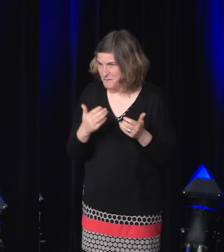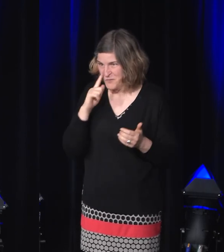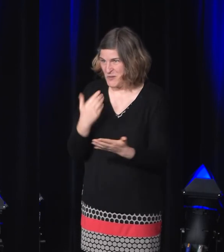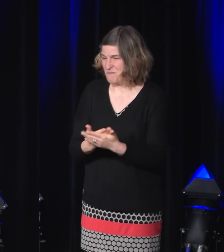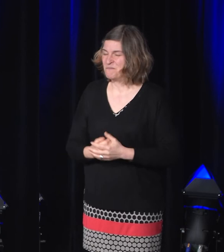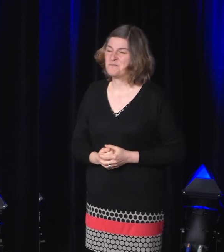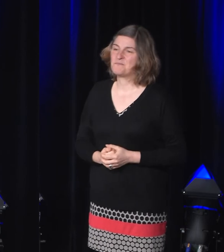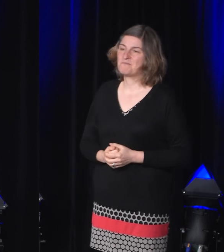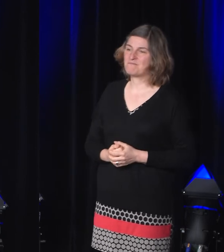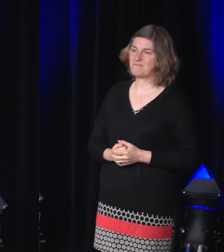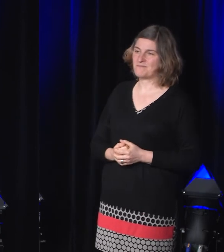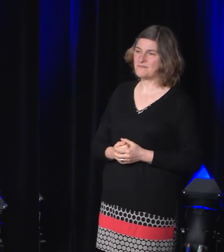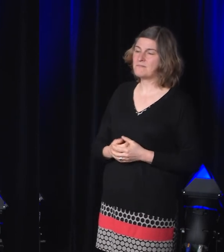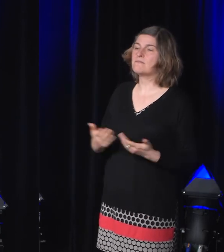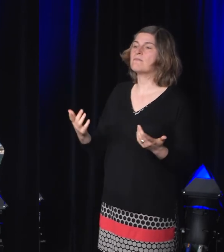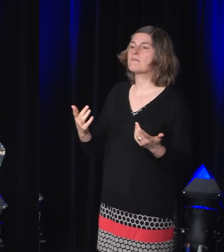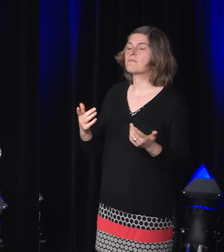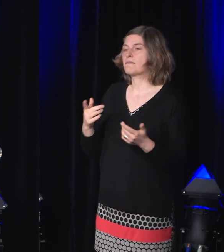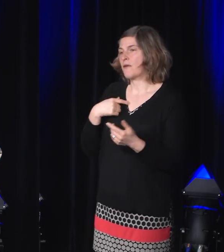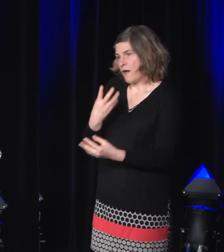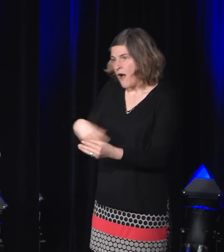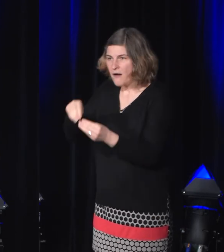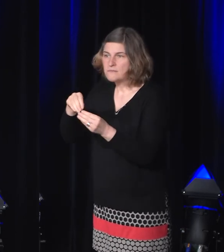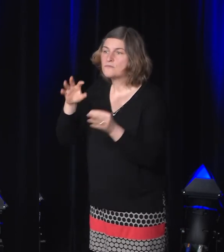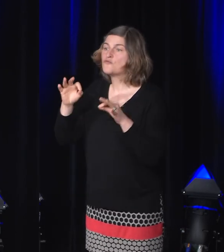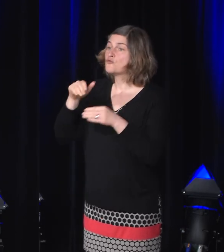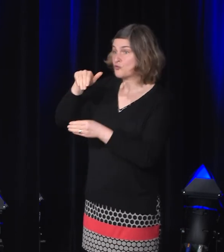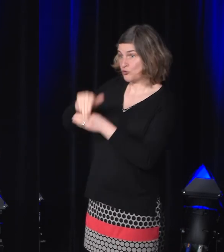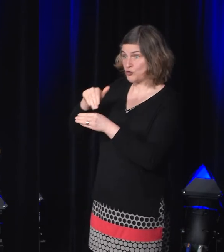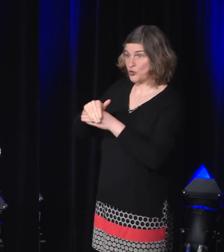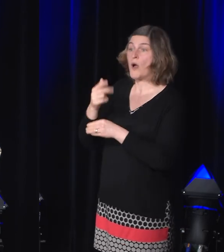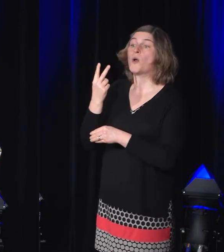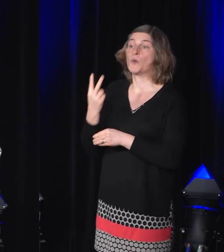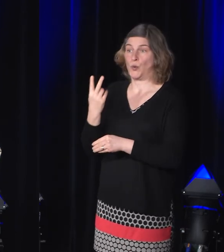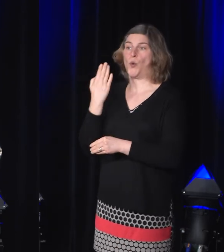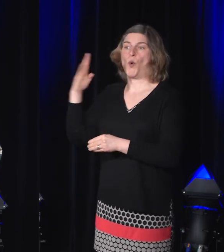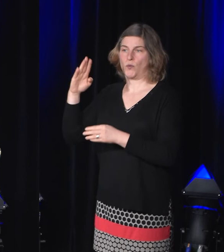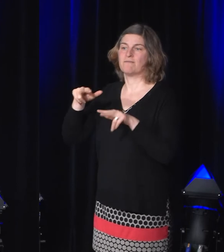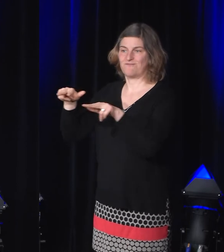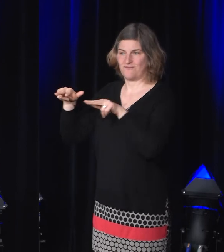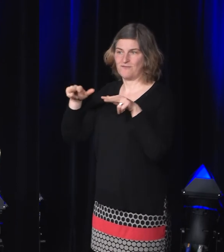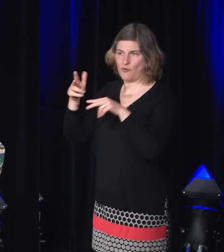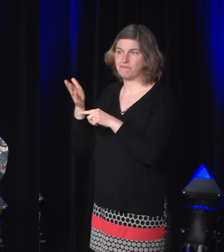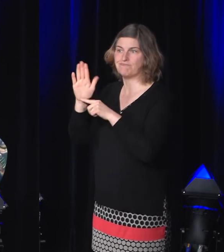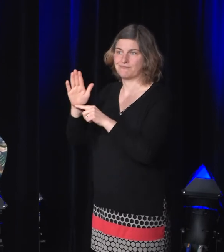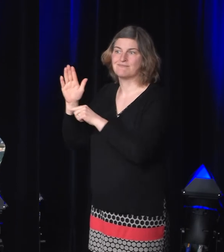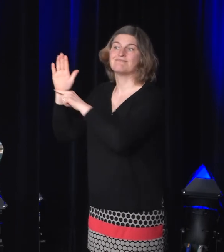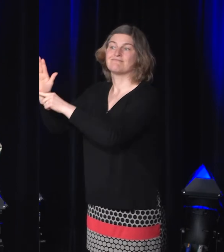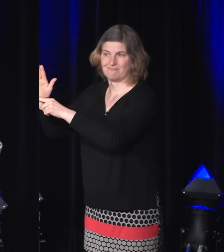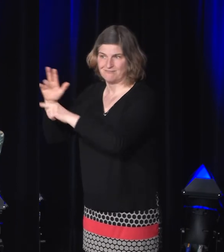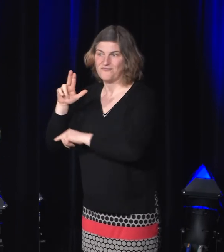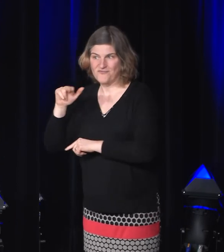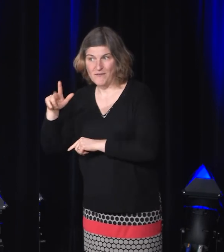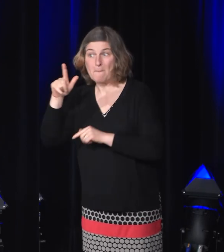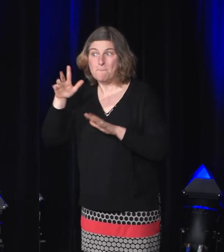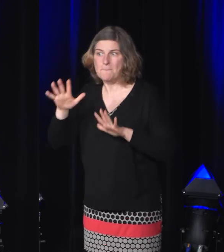Ce que je voulais vous dire aussi, c'est que ce soir, on va diffuser donc deux autres vidéos. Je vais vous les présenter. Mais avant